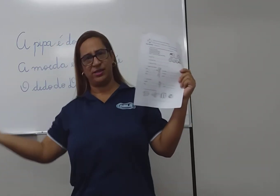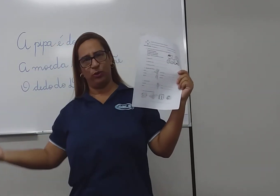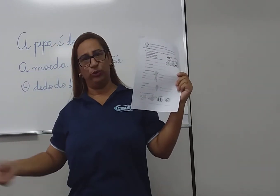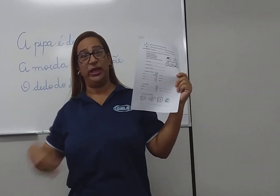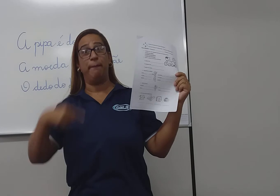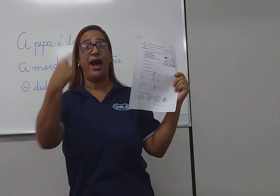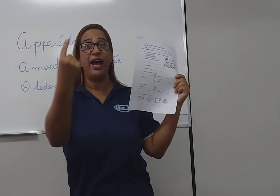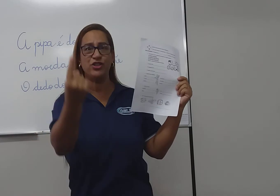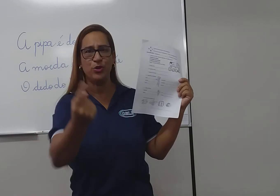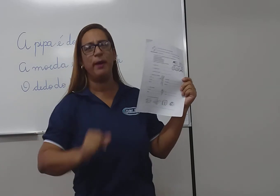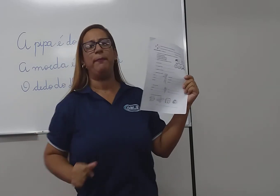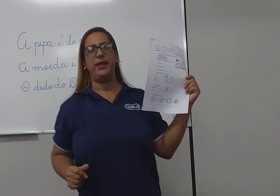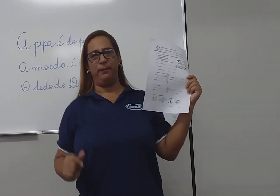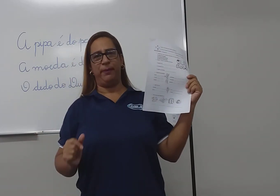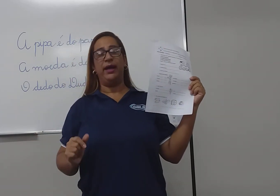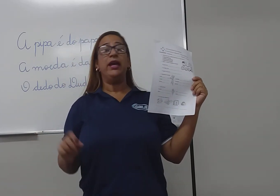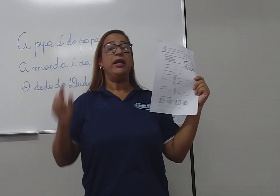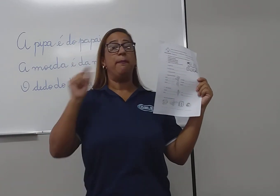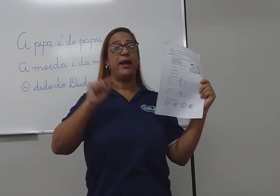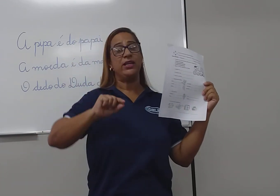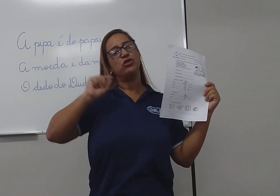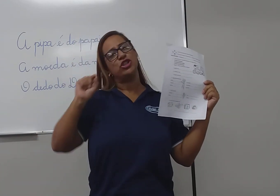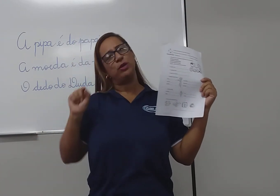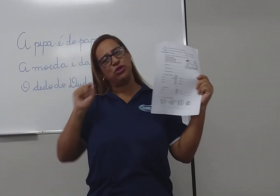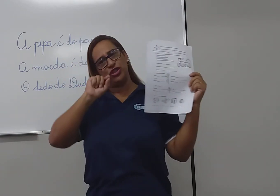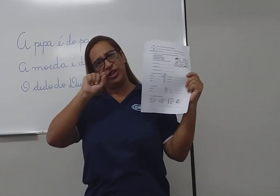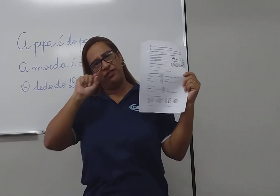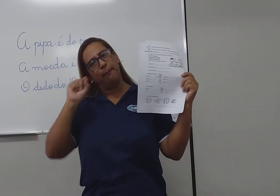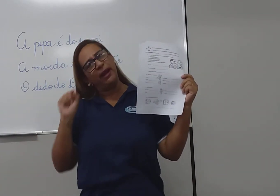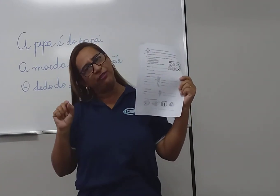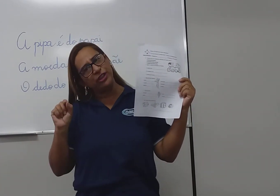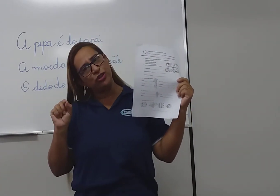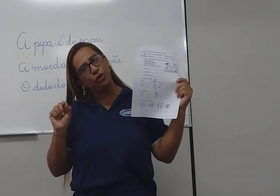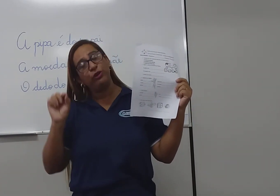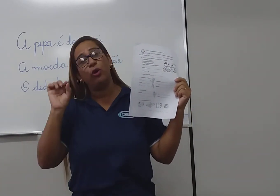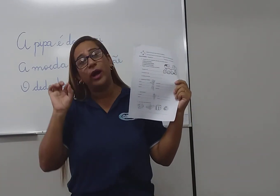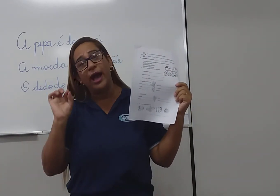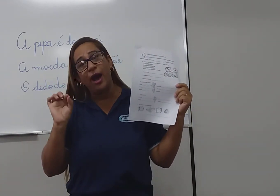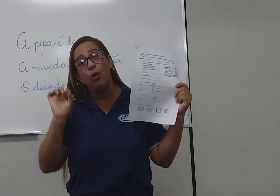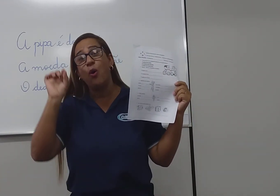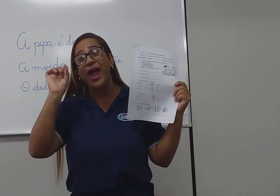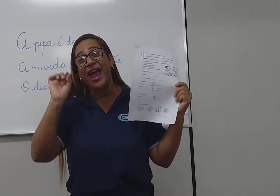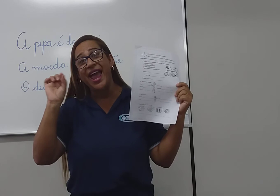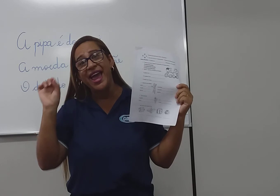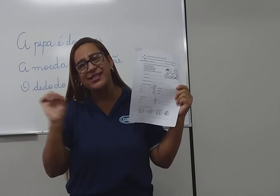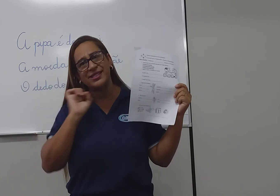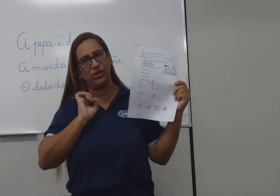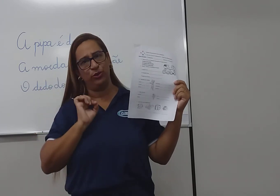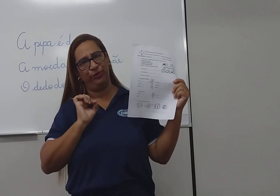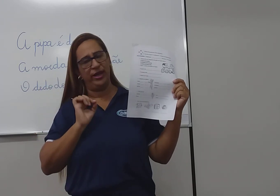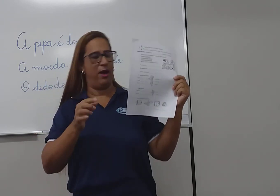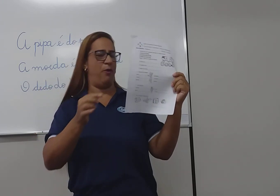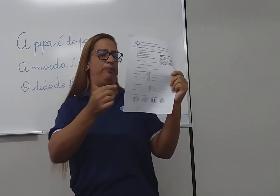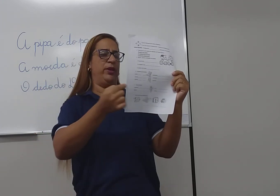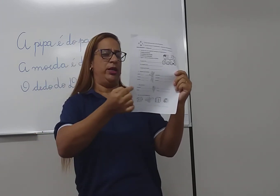quando tem mais de uma pipa. E para isso nós temos que escrever a palavrinha de novo e colocar o S no final. Então